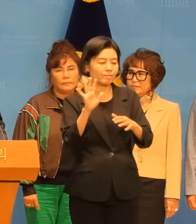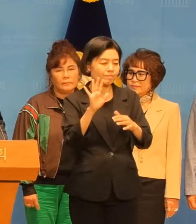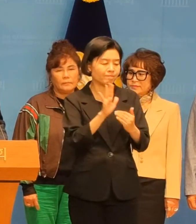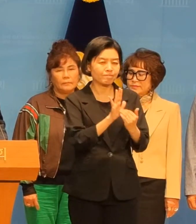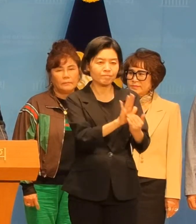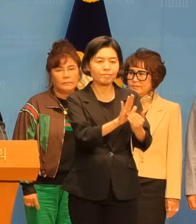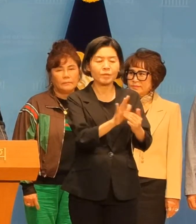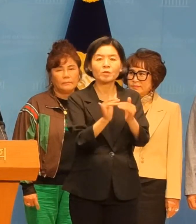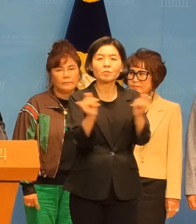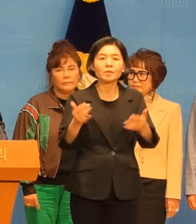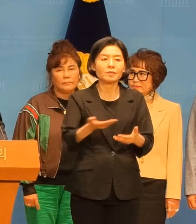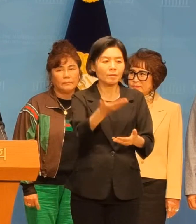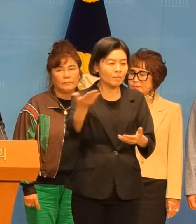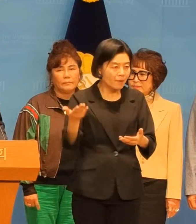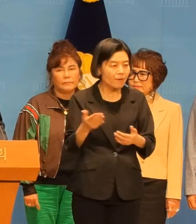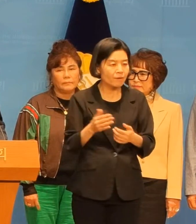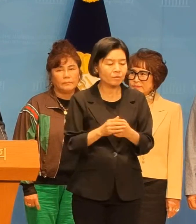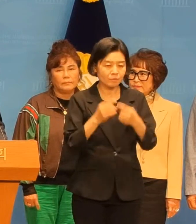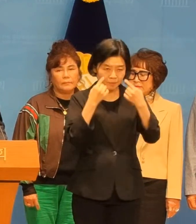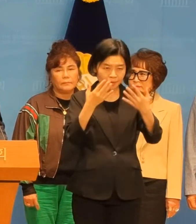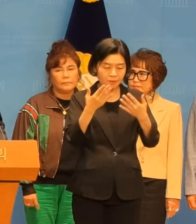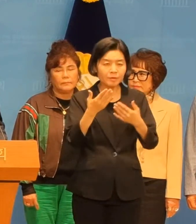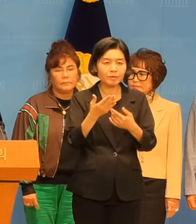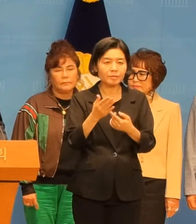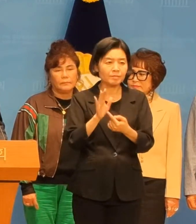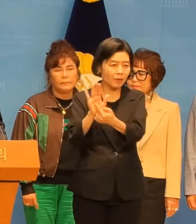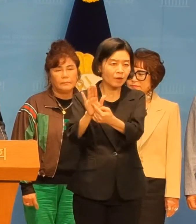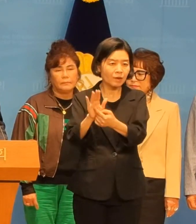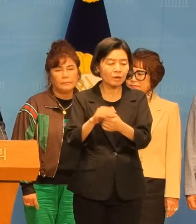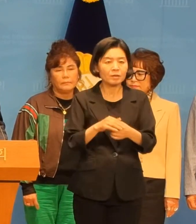앞에 용납될 수 없습니다.